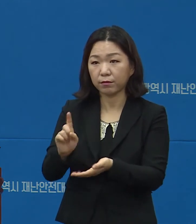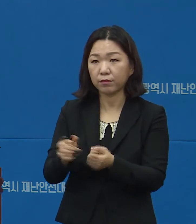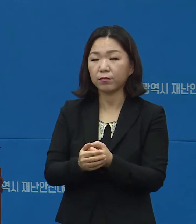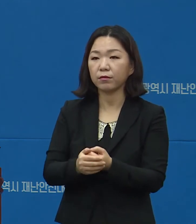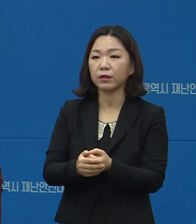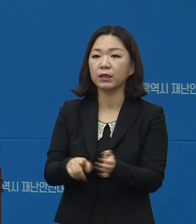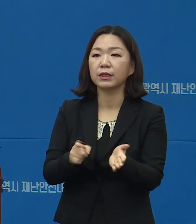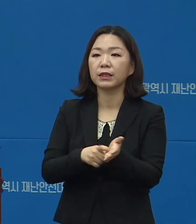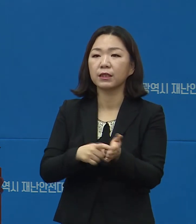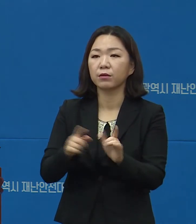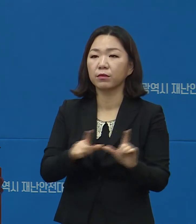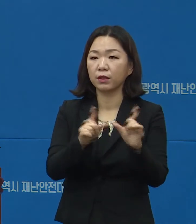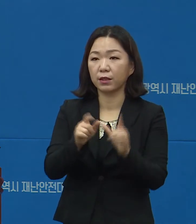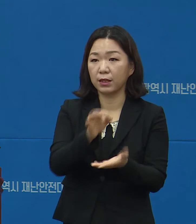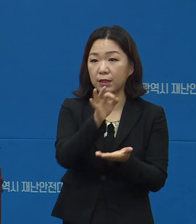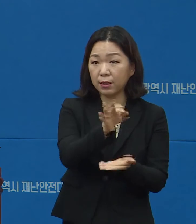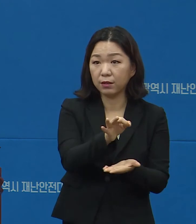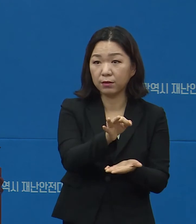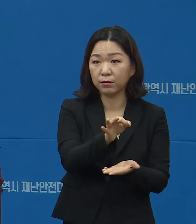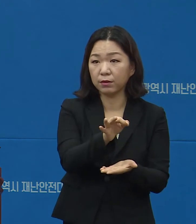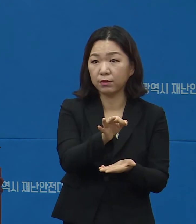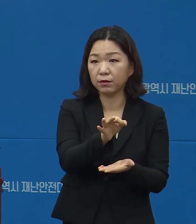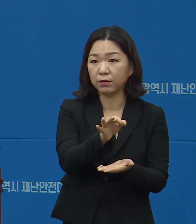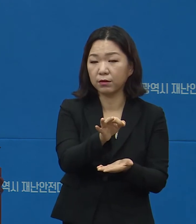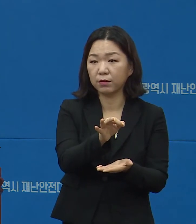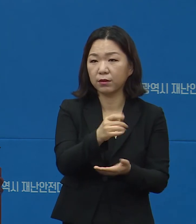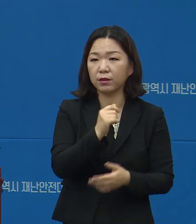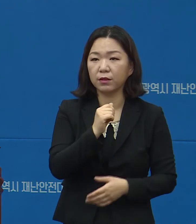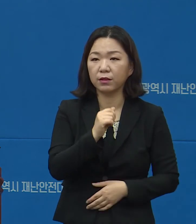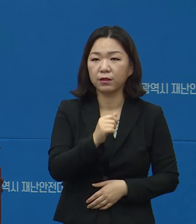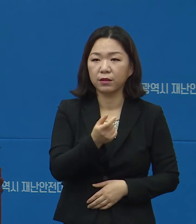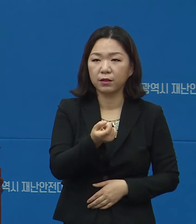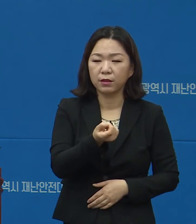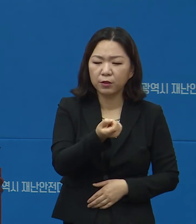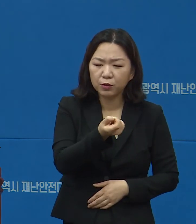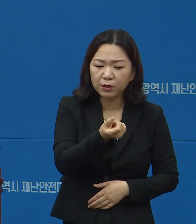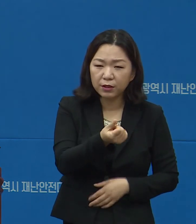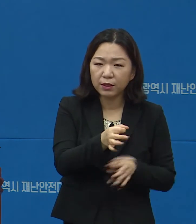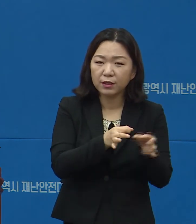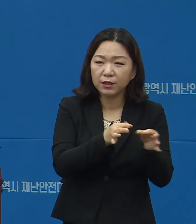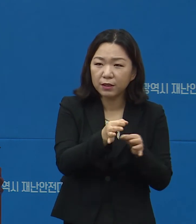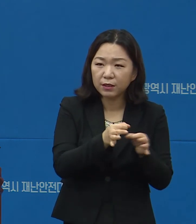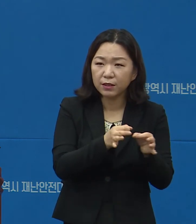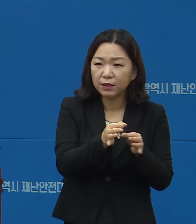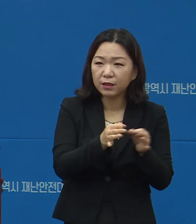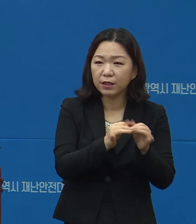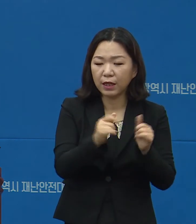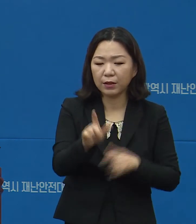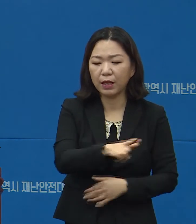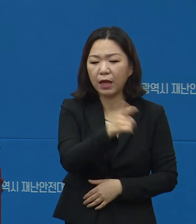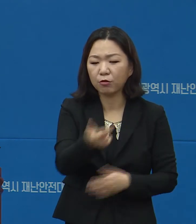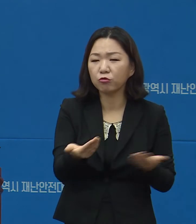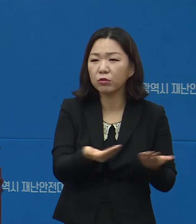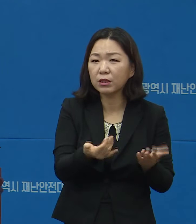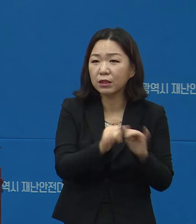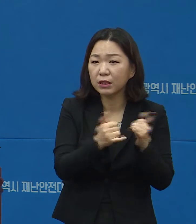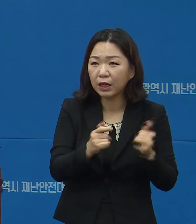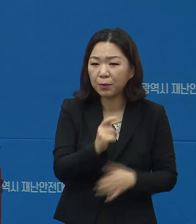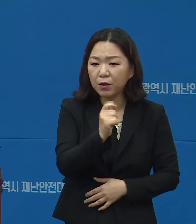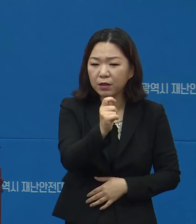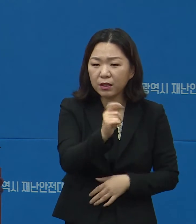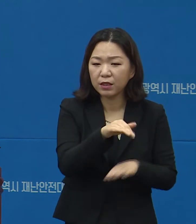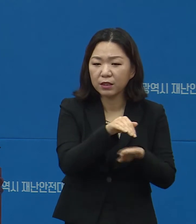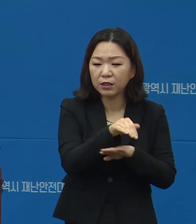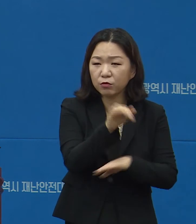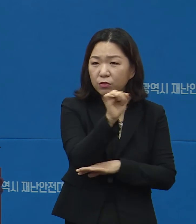긴급 생계 자금은 영세 사업장의 근로자라든지 일용직 근로자라든지 택시 기사